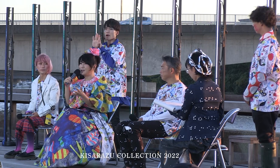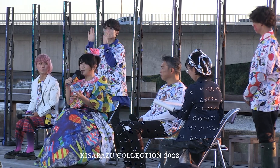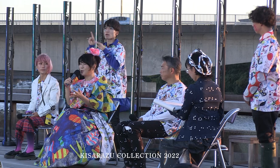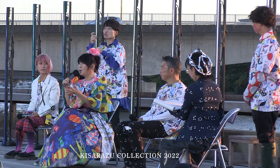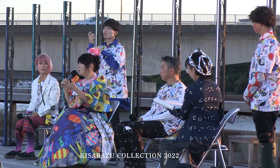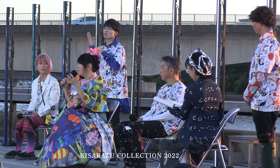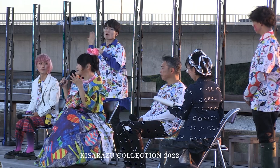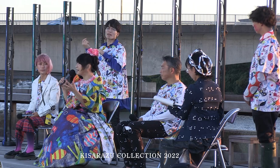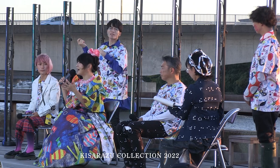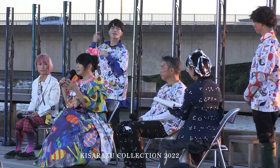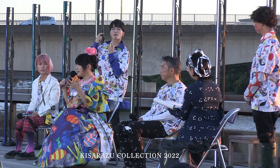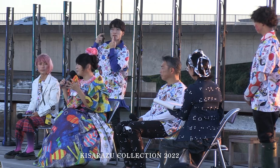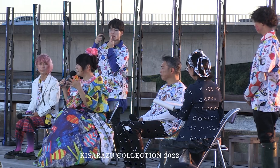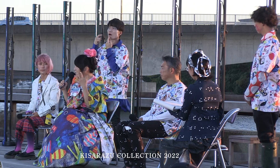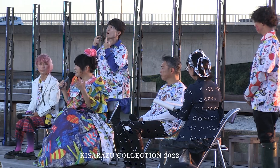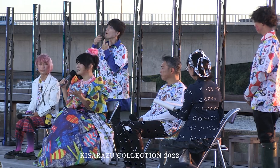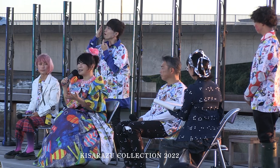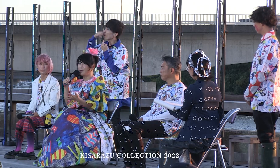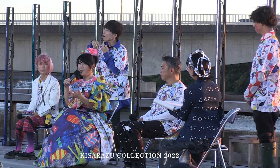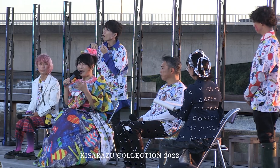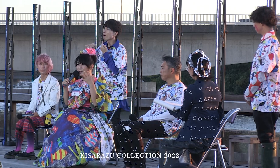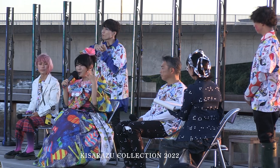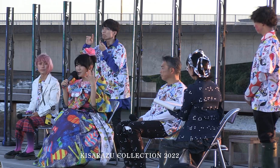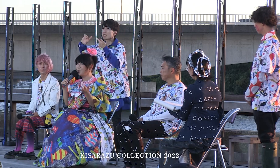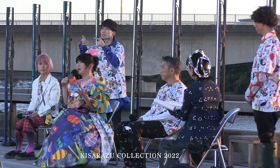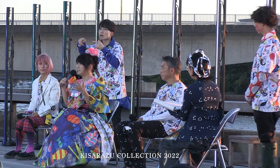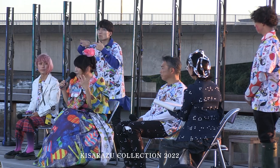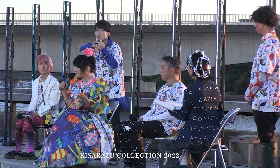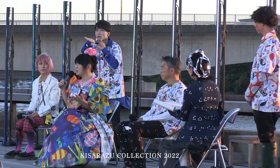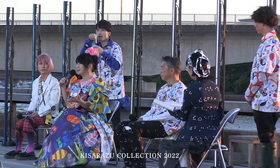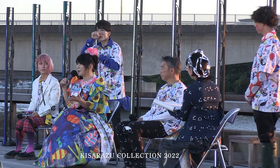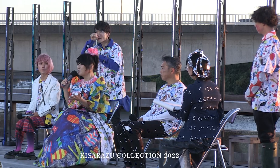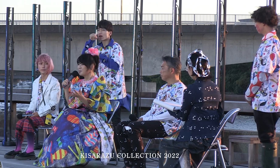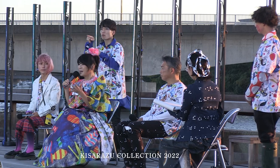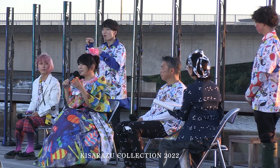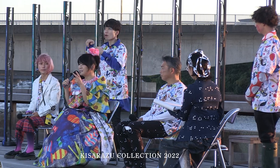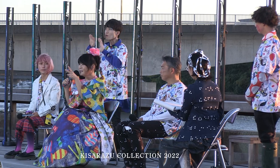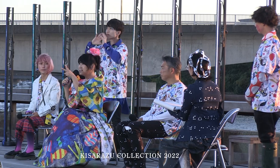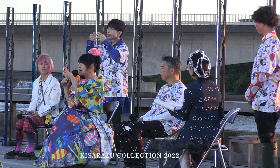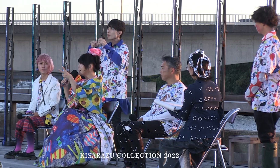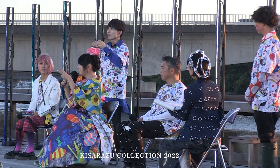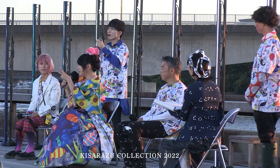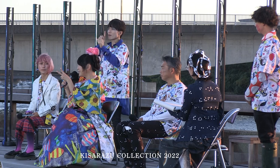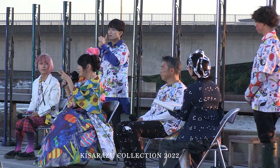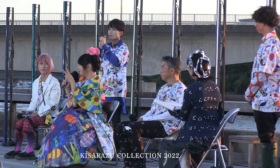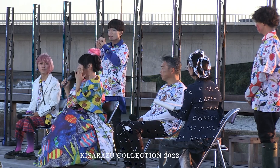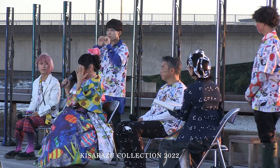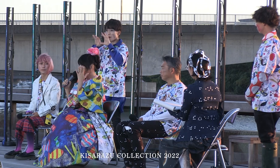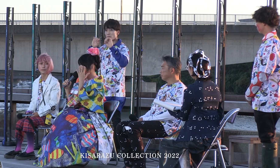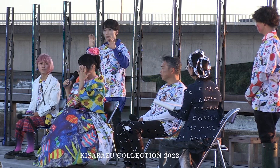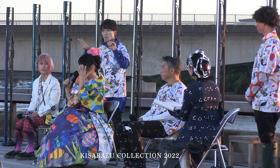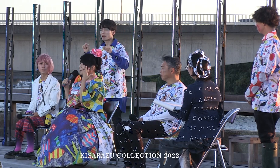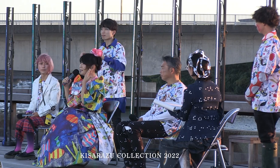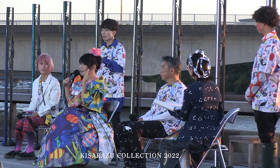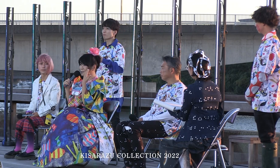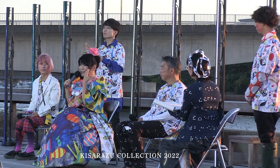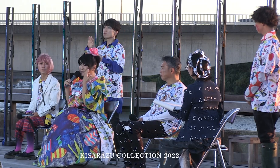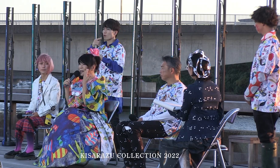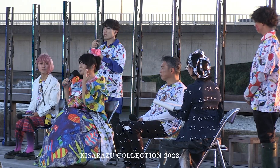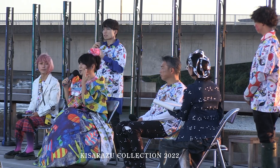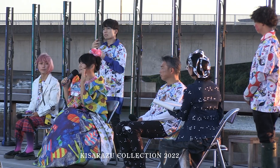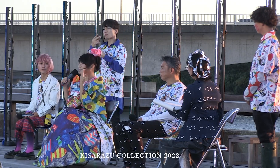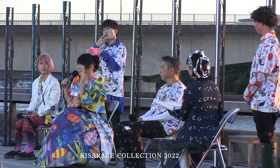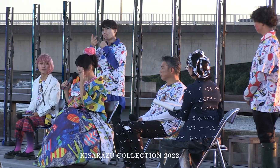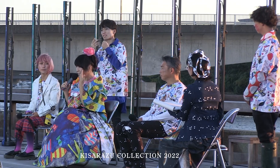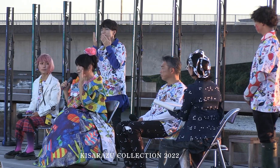みんないいってことを世界にみんなであの表現しましょうって、私2時間かけてメイクしたのに涙であふれ